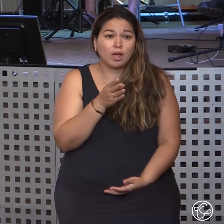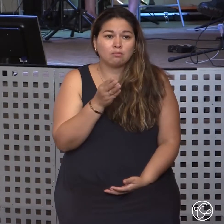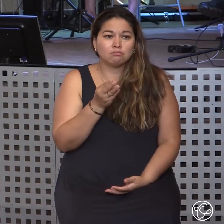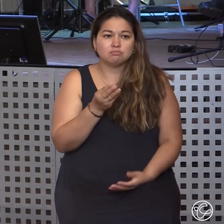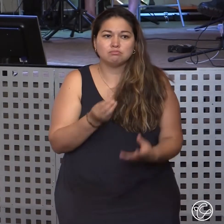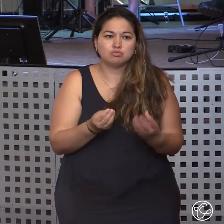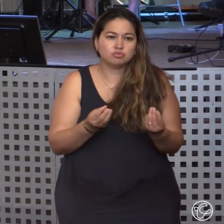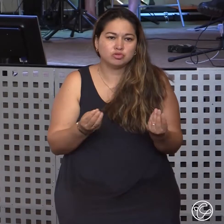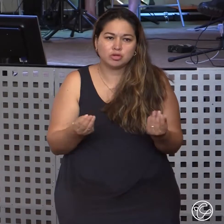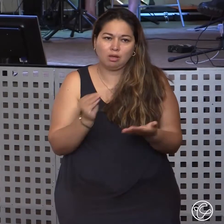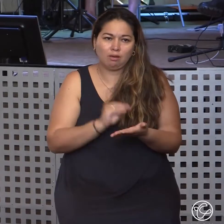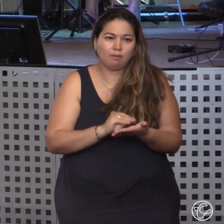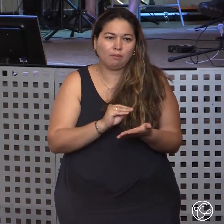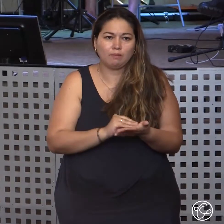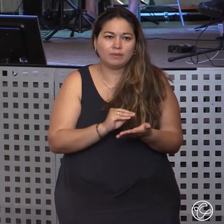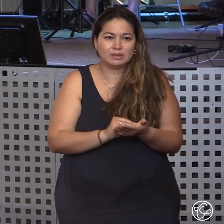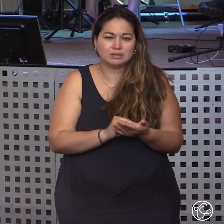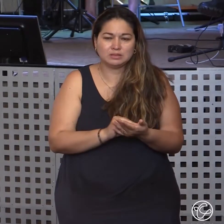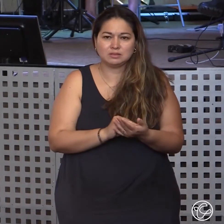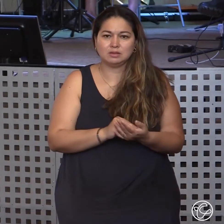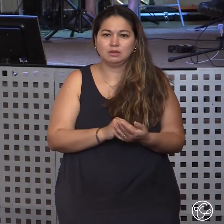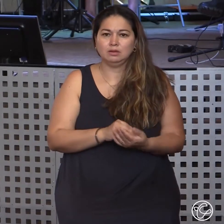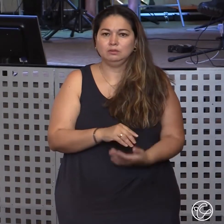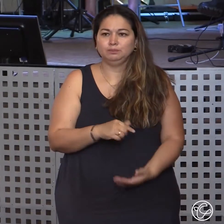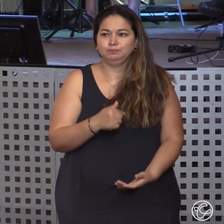yo recojo, yo siembro.